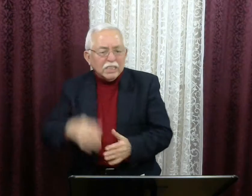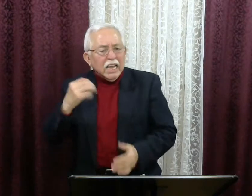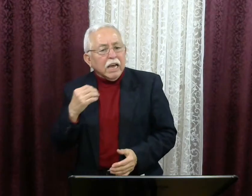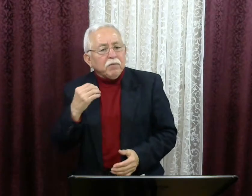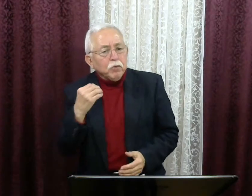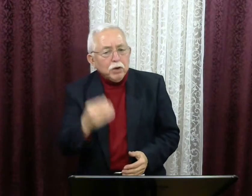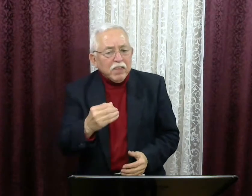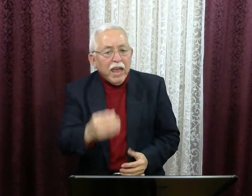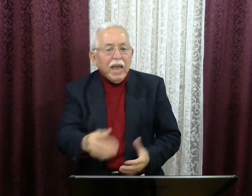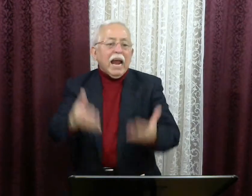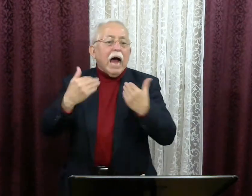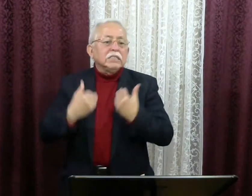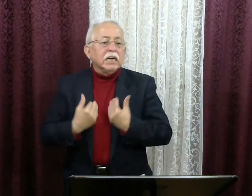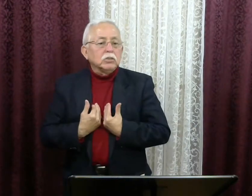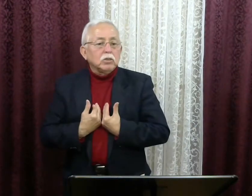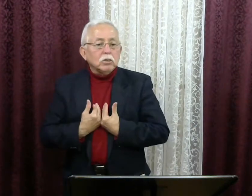que fluye de Él hacia nosotros.